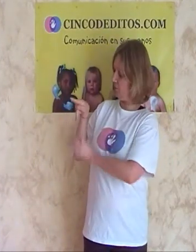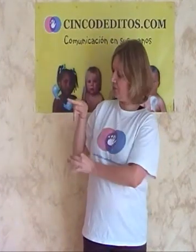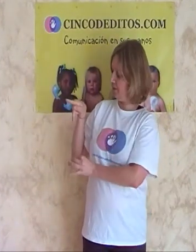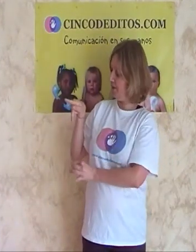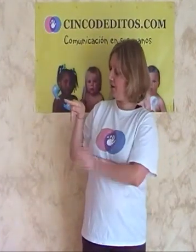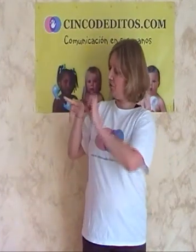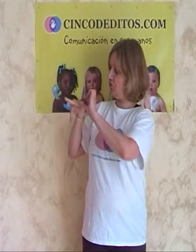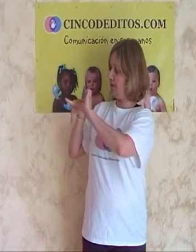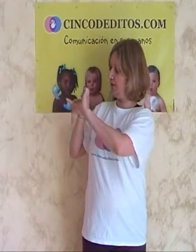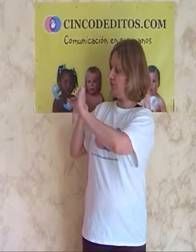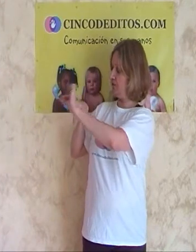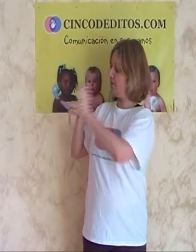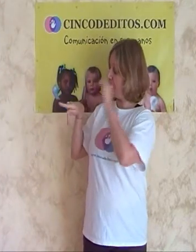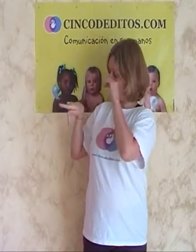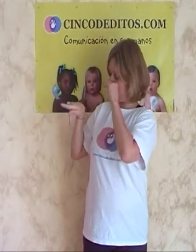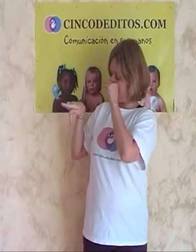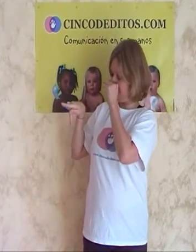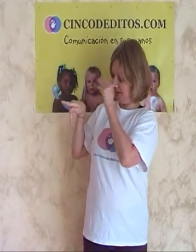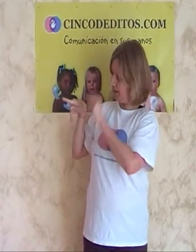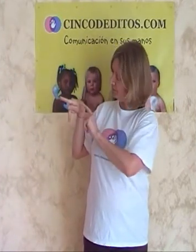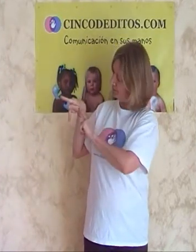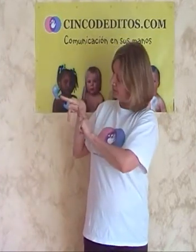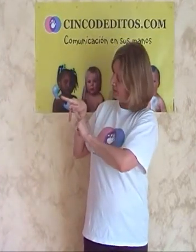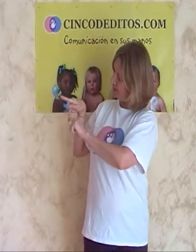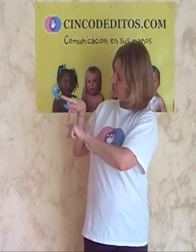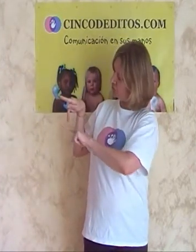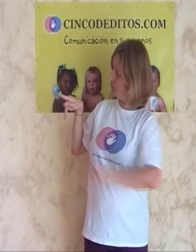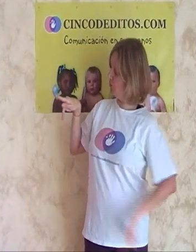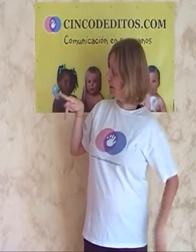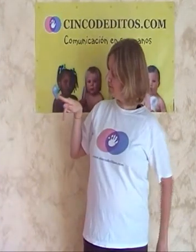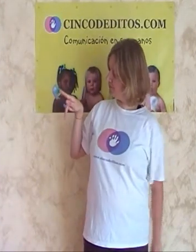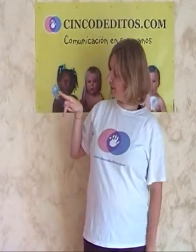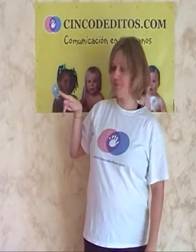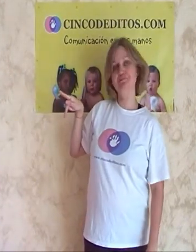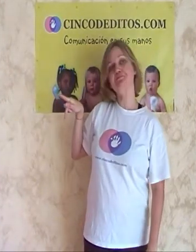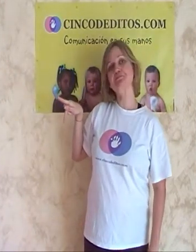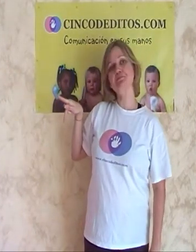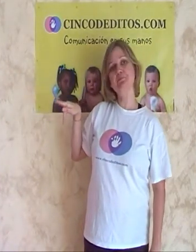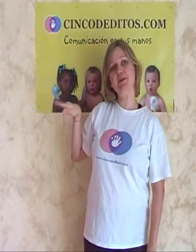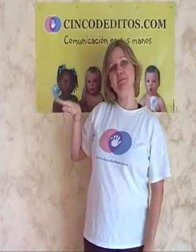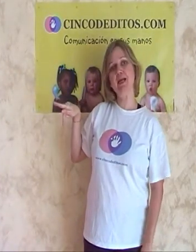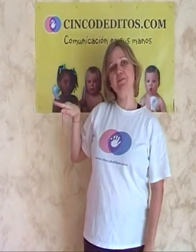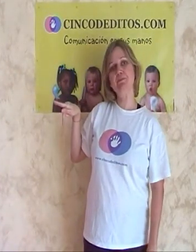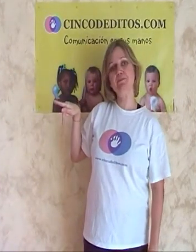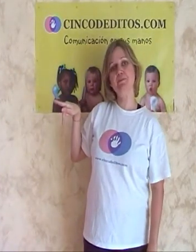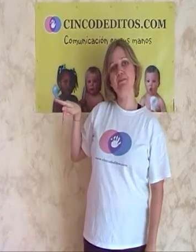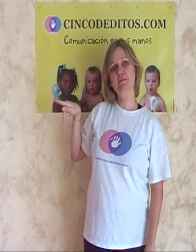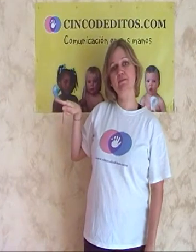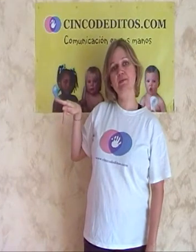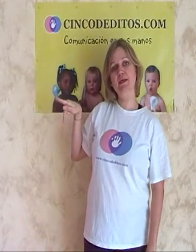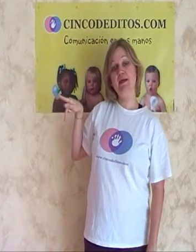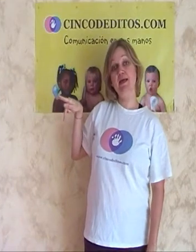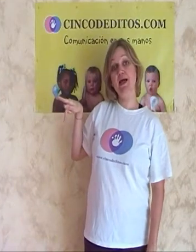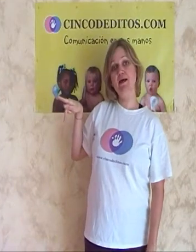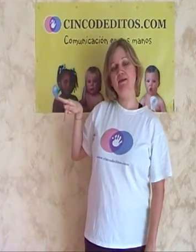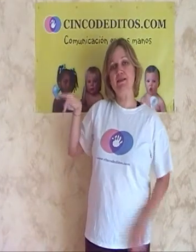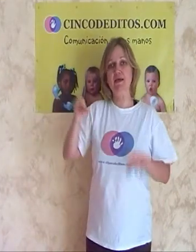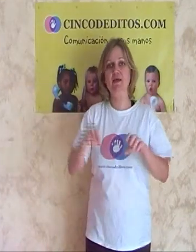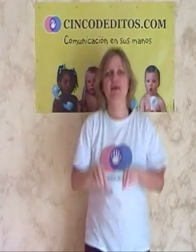Este dedo va para abajo, el dedo indice de la punta hacia afuera, y aquí tenemos el pulgar. K. ¿Vale? K de